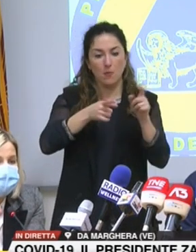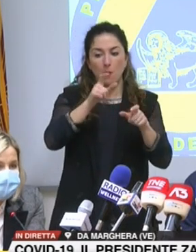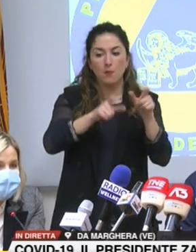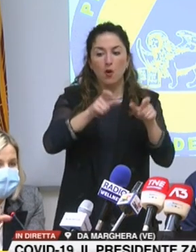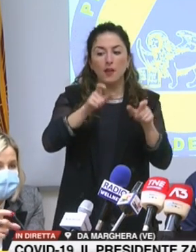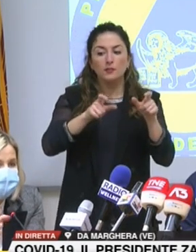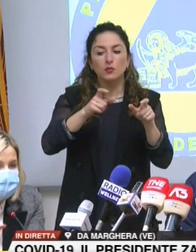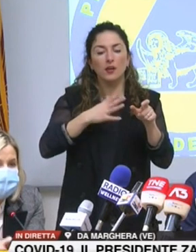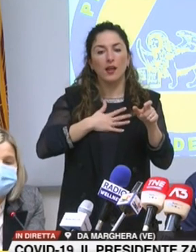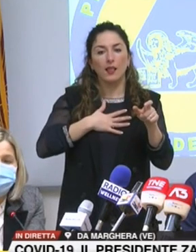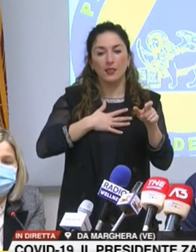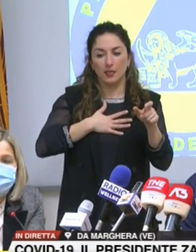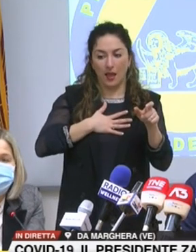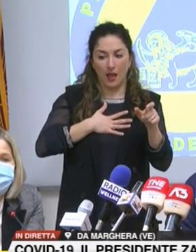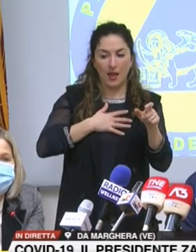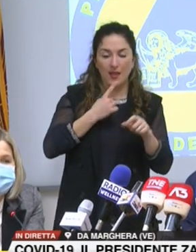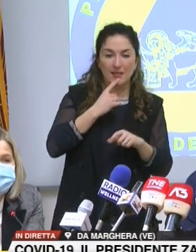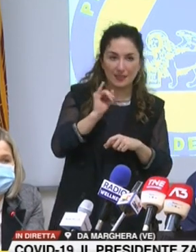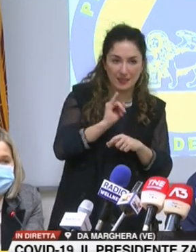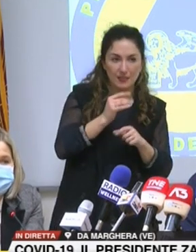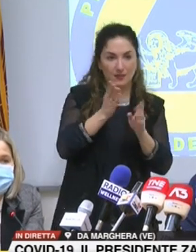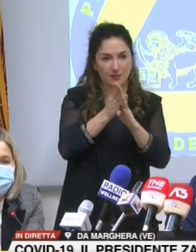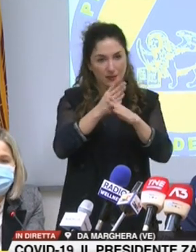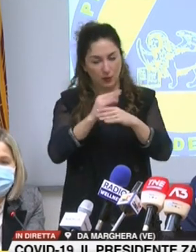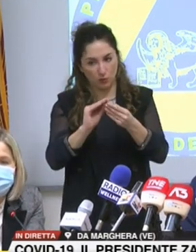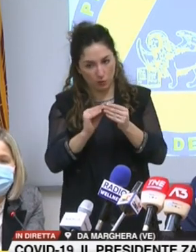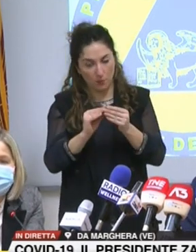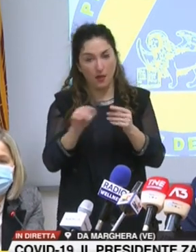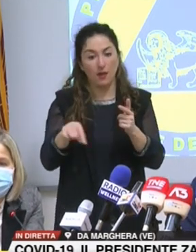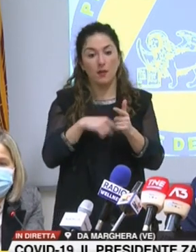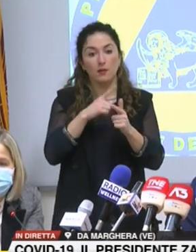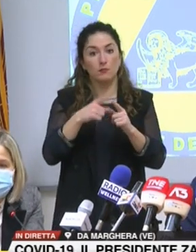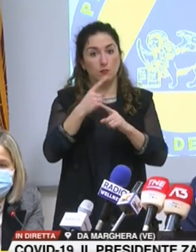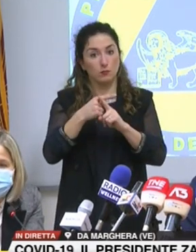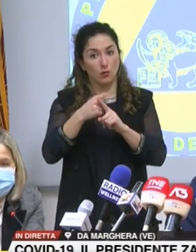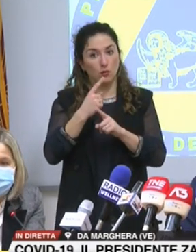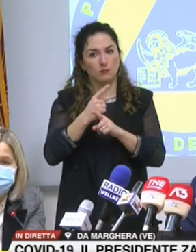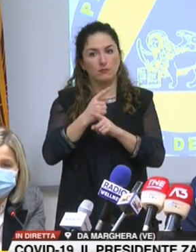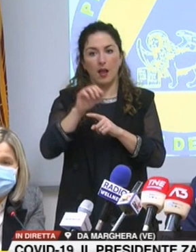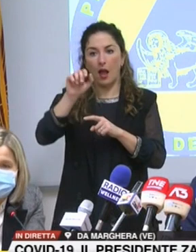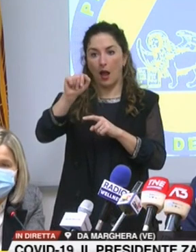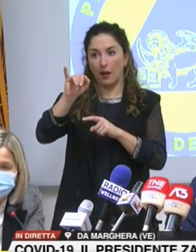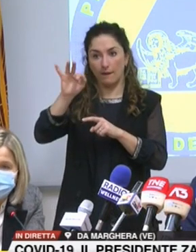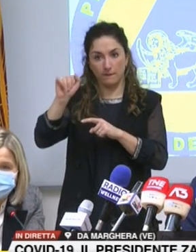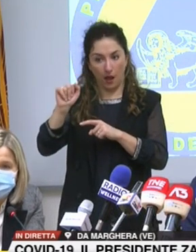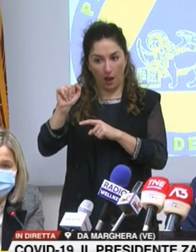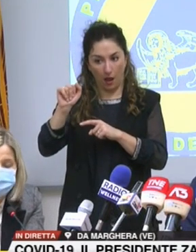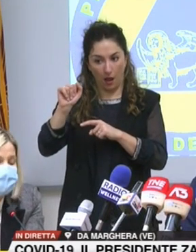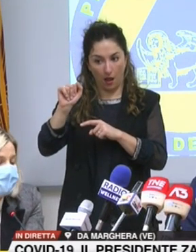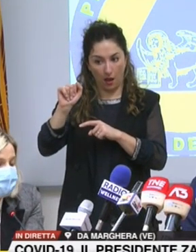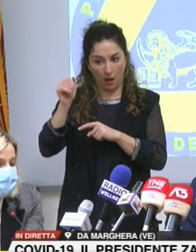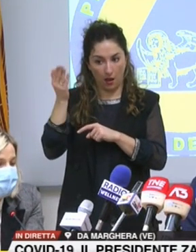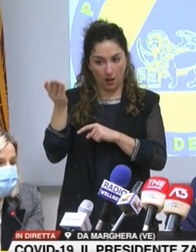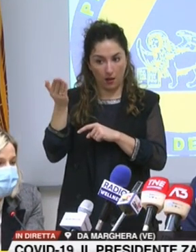popolazione oppure target, quindi suddivisione, ma anche alla luce di quanto è emerso da AIFA, non c'era sabato quando